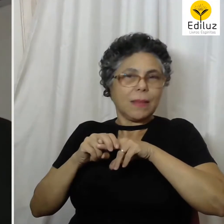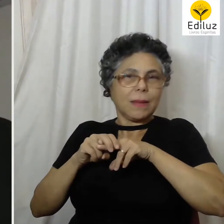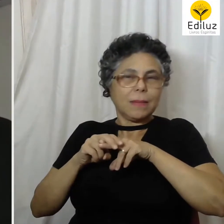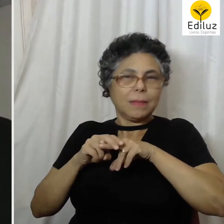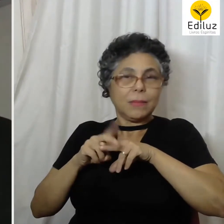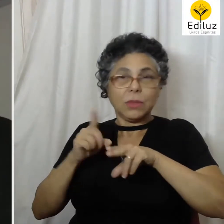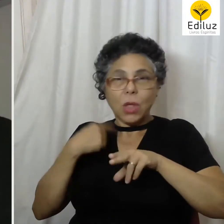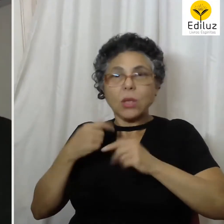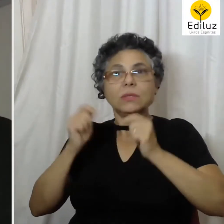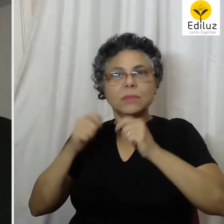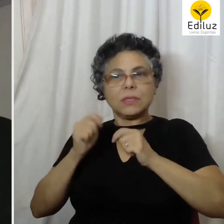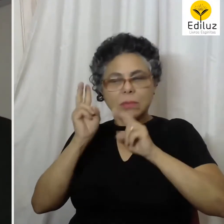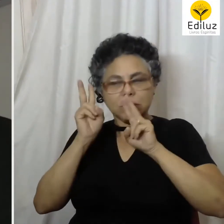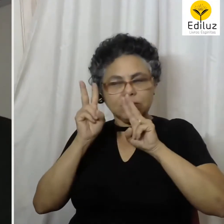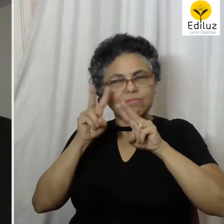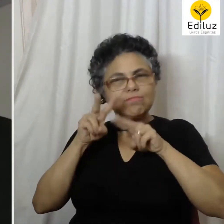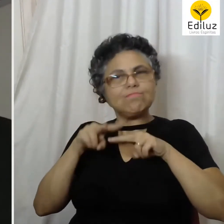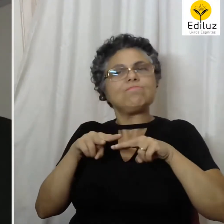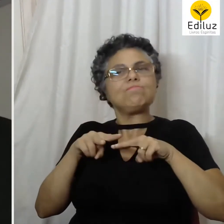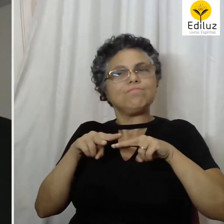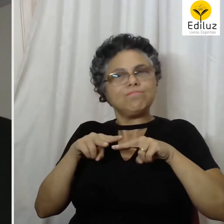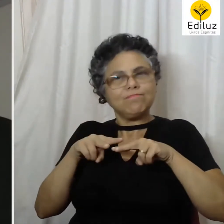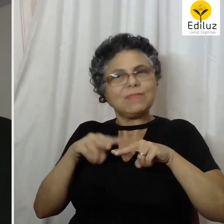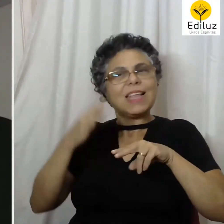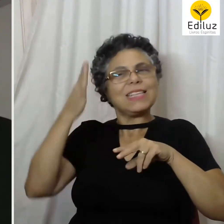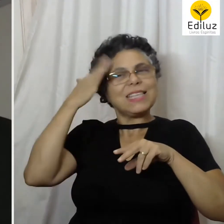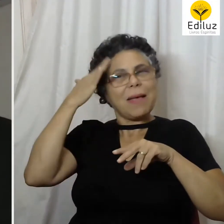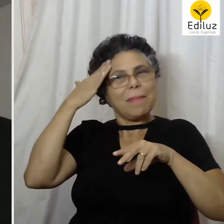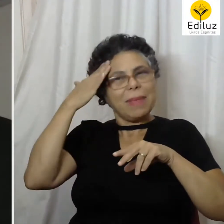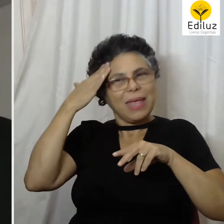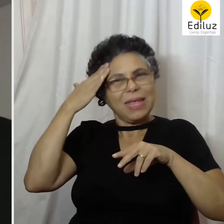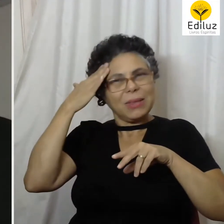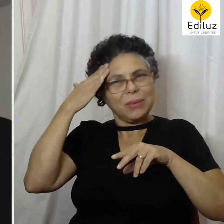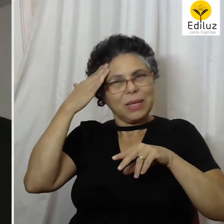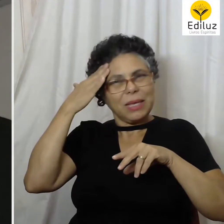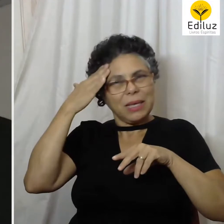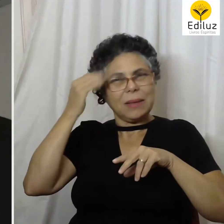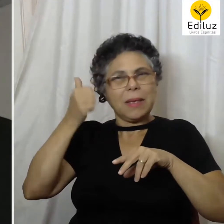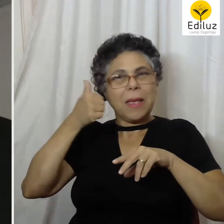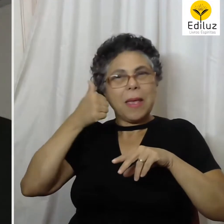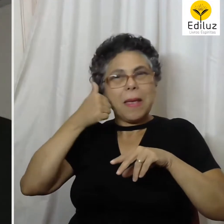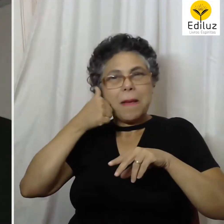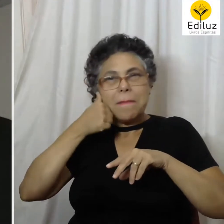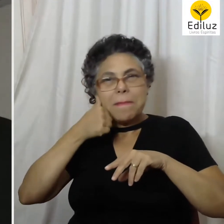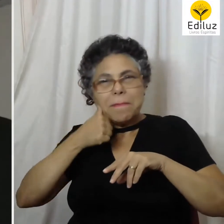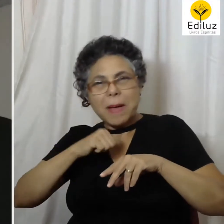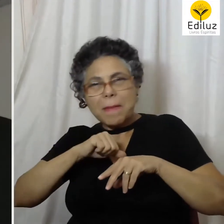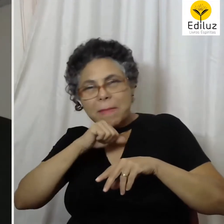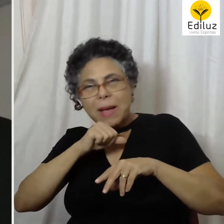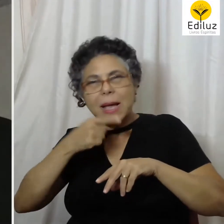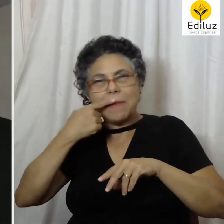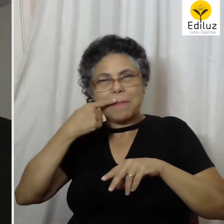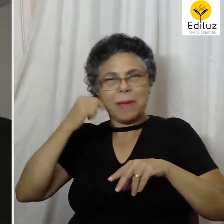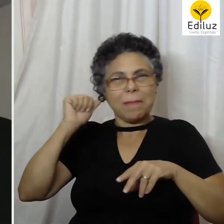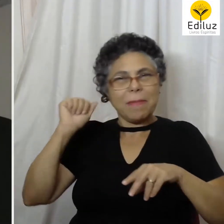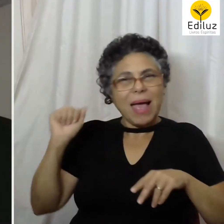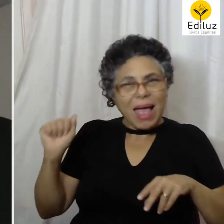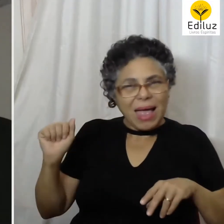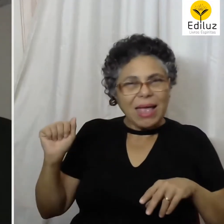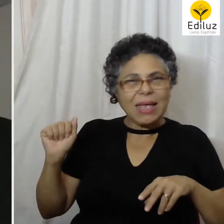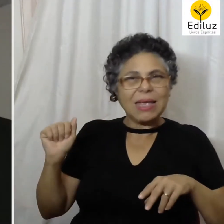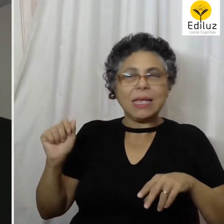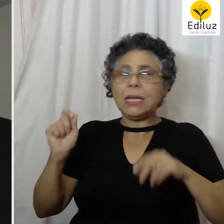precisamos olhar. Sabendo os pais que os filhos não precisam, palavras da veneranda, de